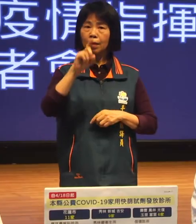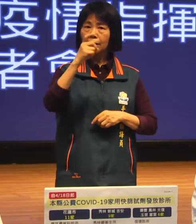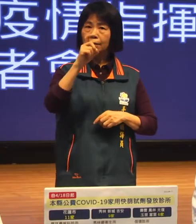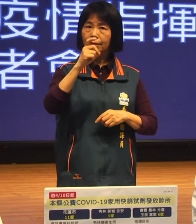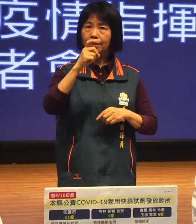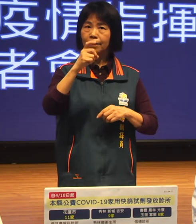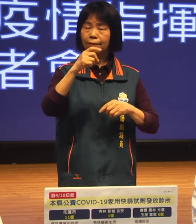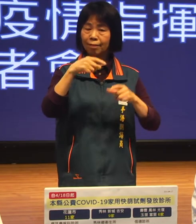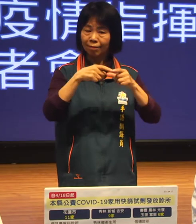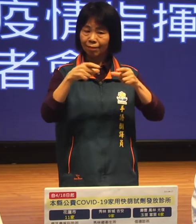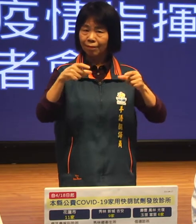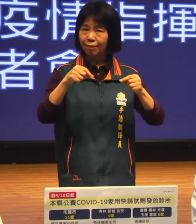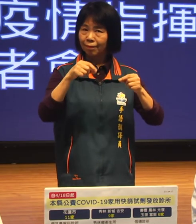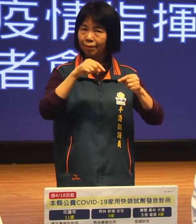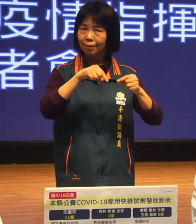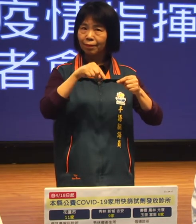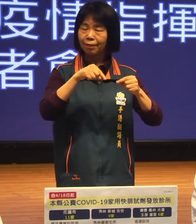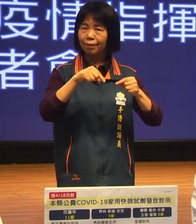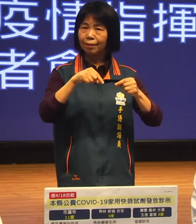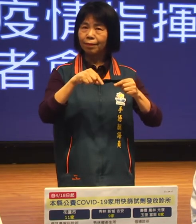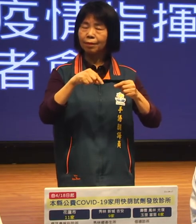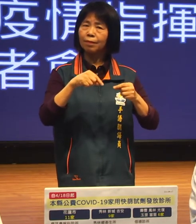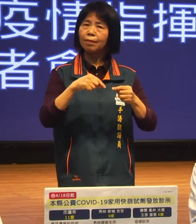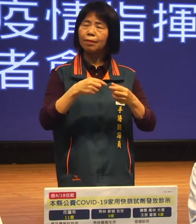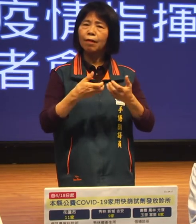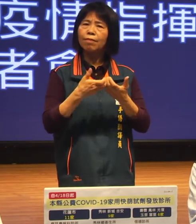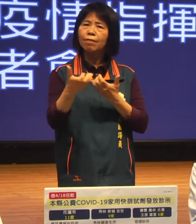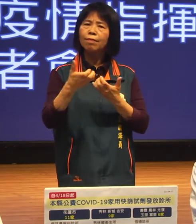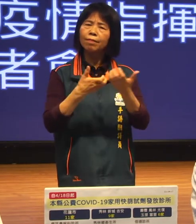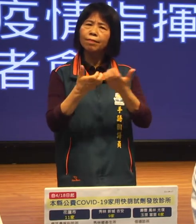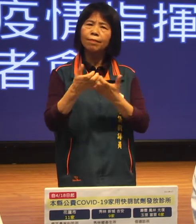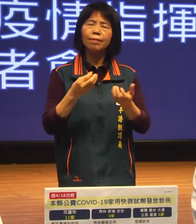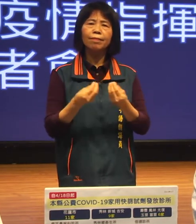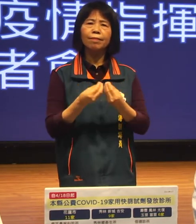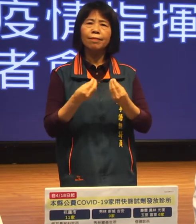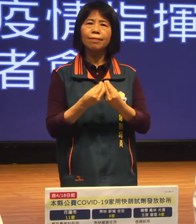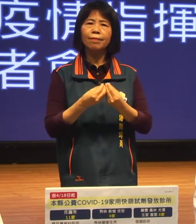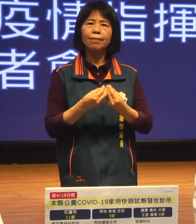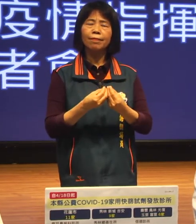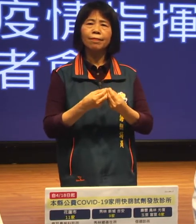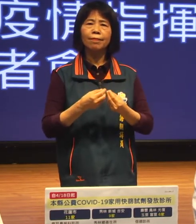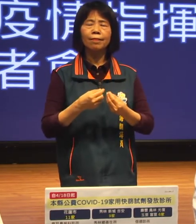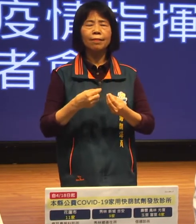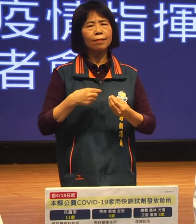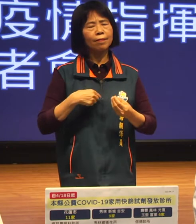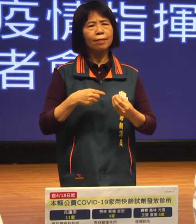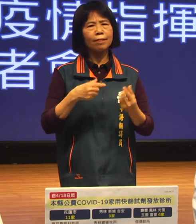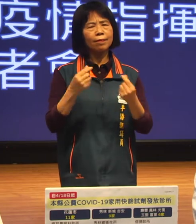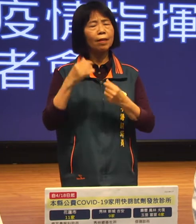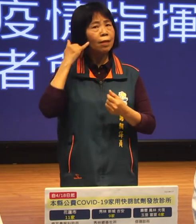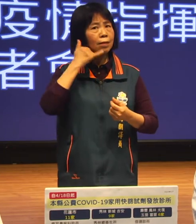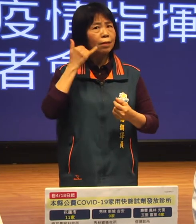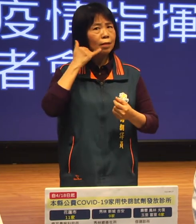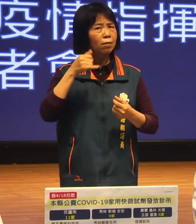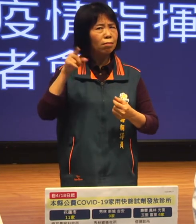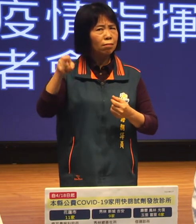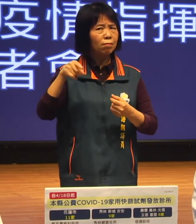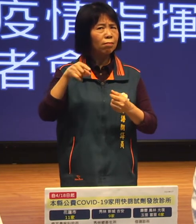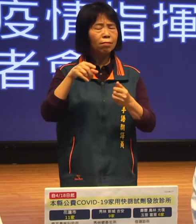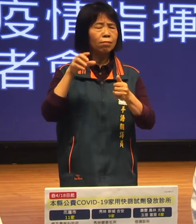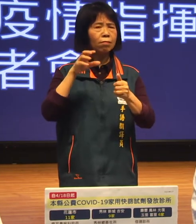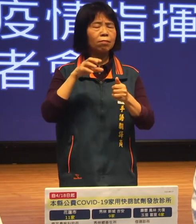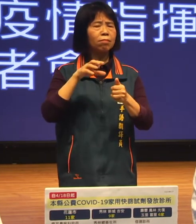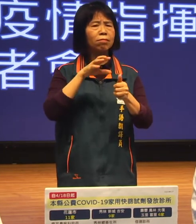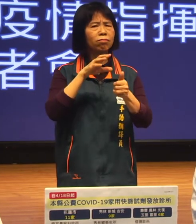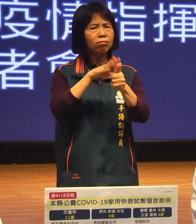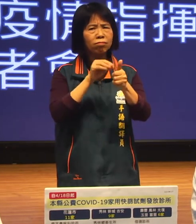10万剂的公费快筛试剂呢，将如何的运用哈？我想我们大概不会像在基隆市的做法啊，大